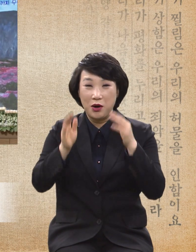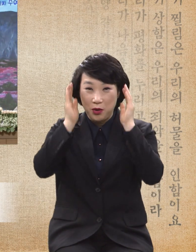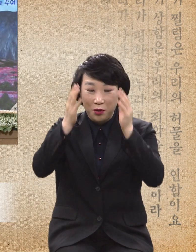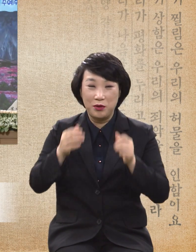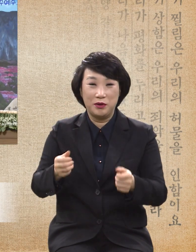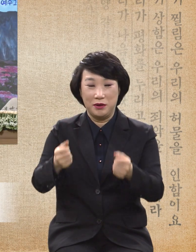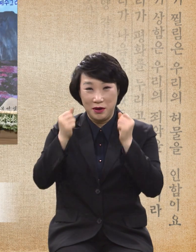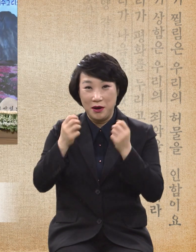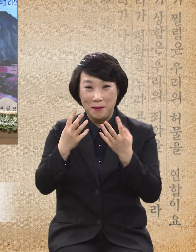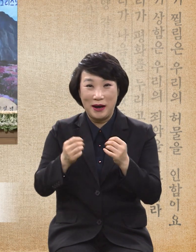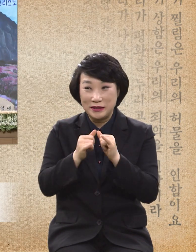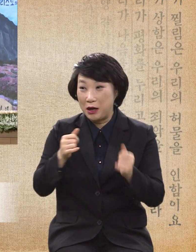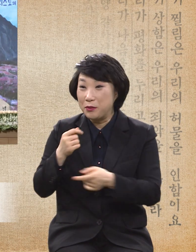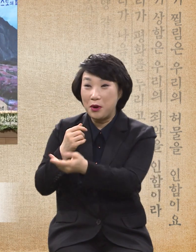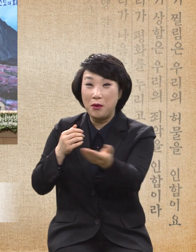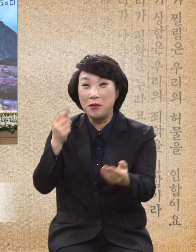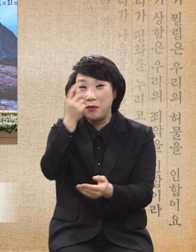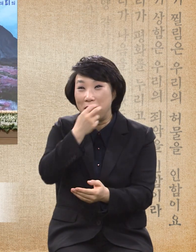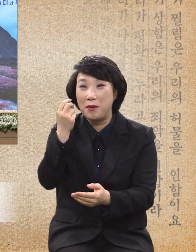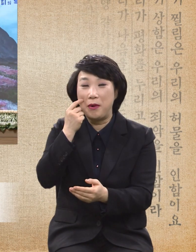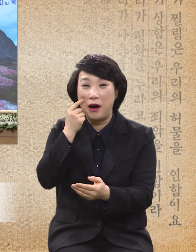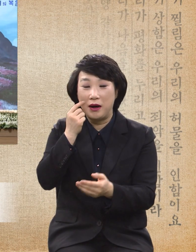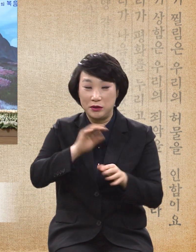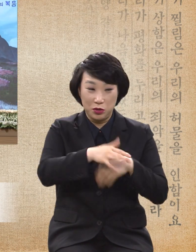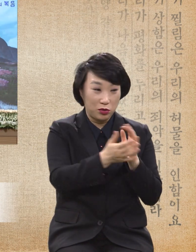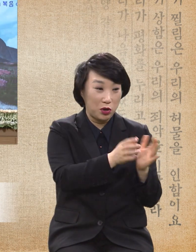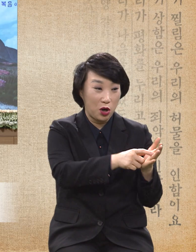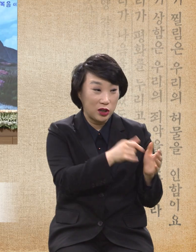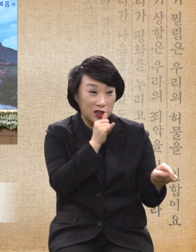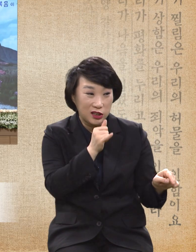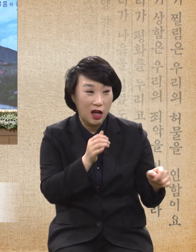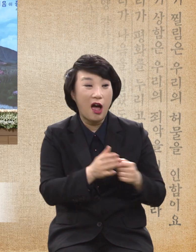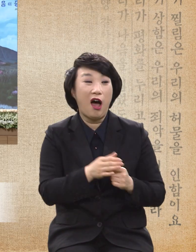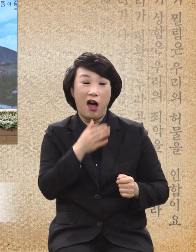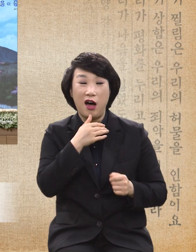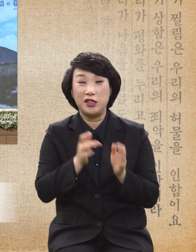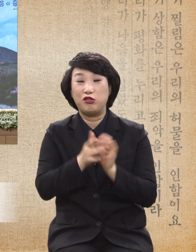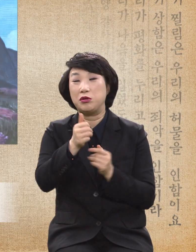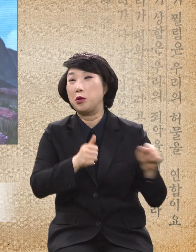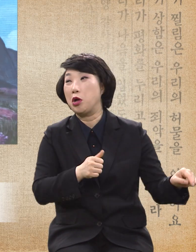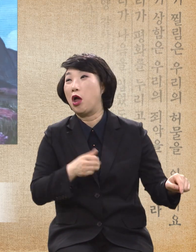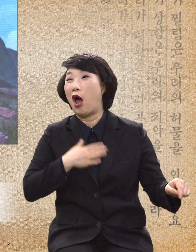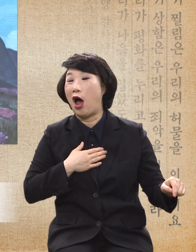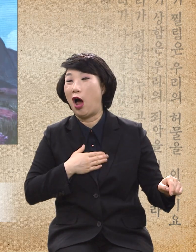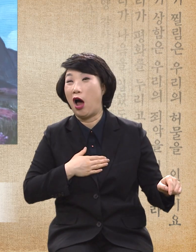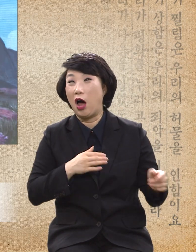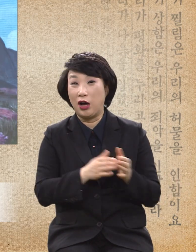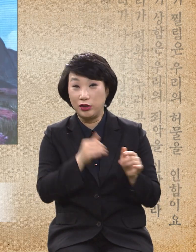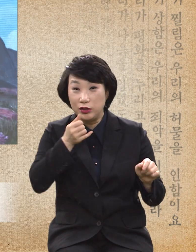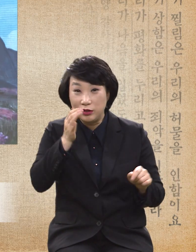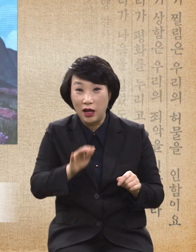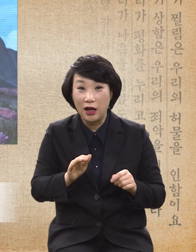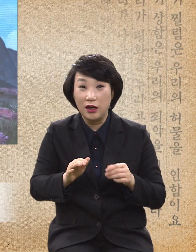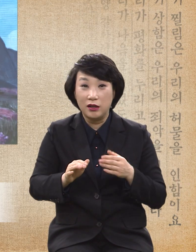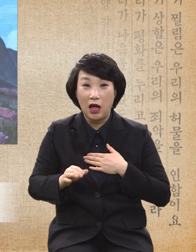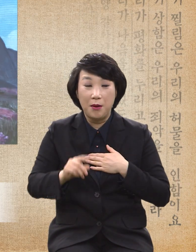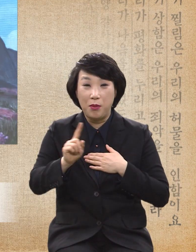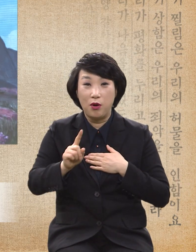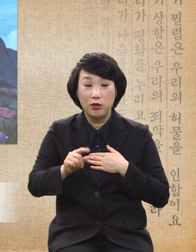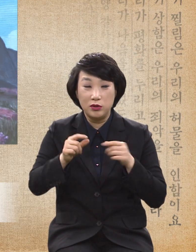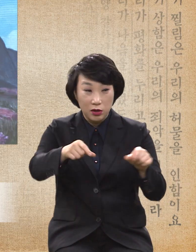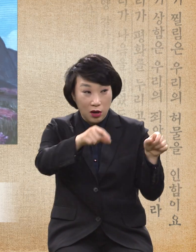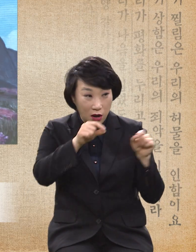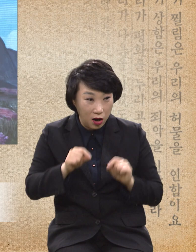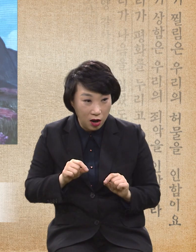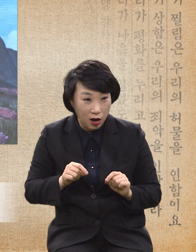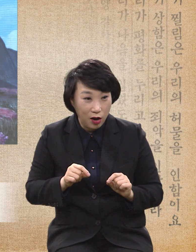학문적이고 이런 사람들은요, 성경이 그러니까 예수님이 그랬대. 그렇지만 자기에게는 그런